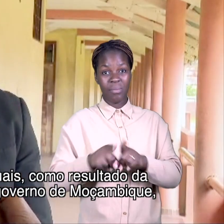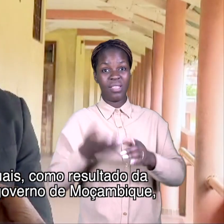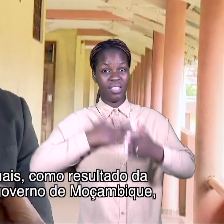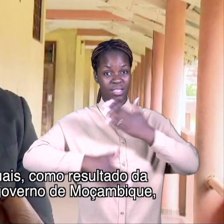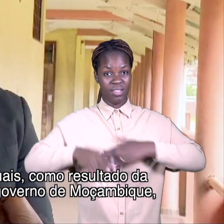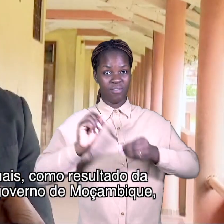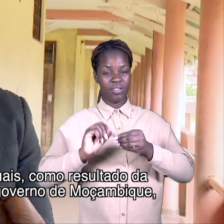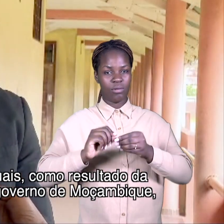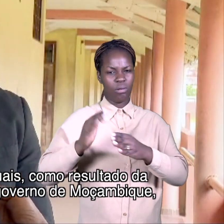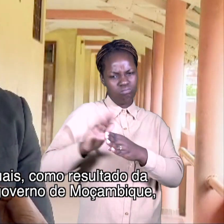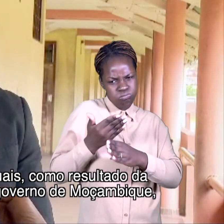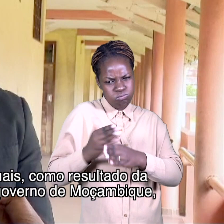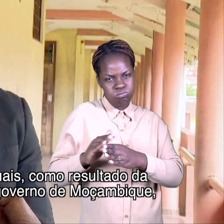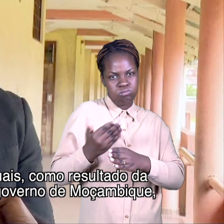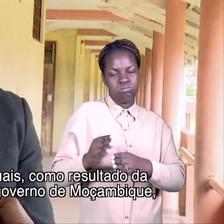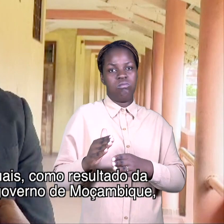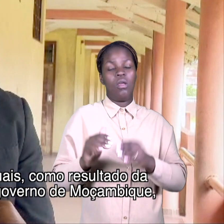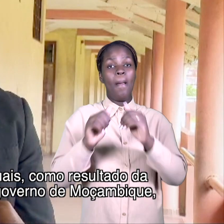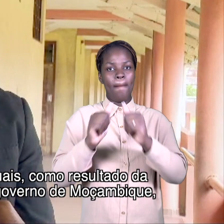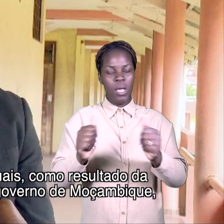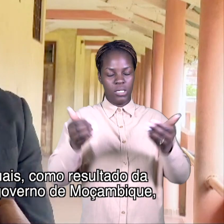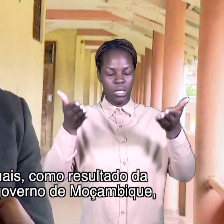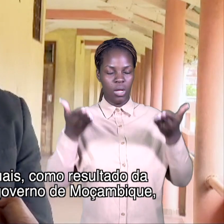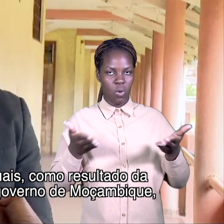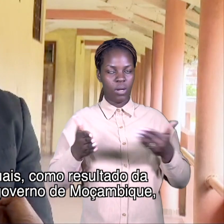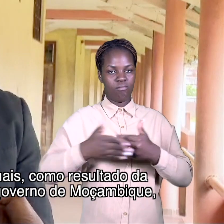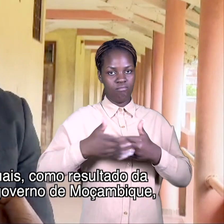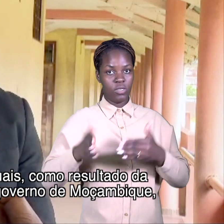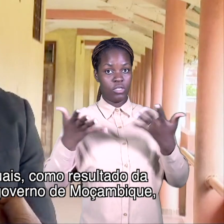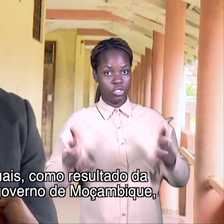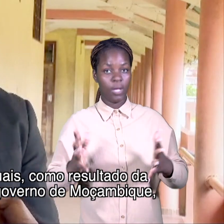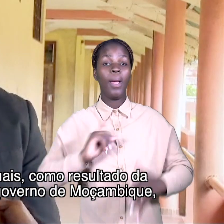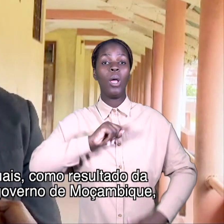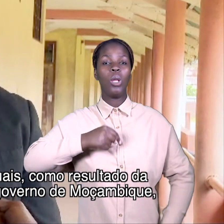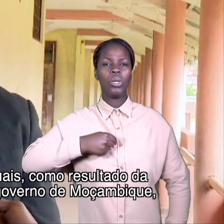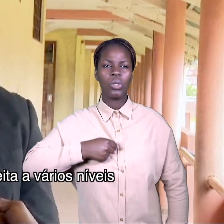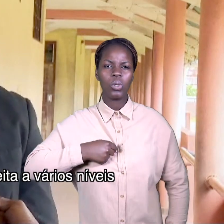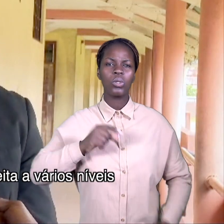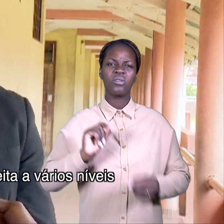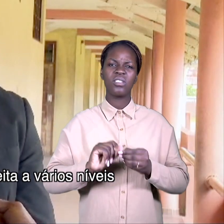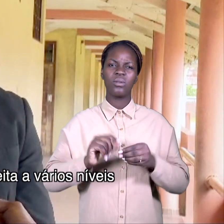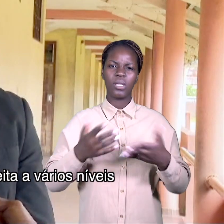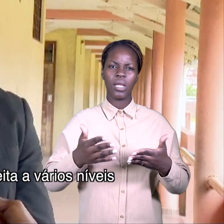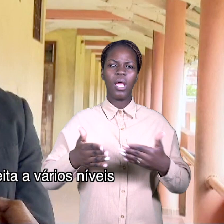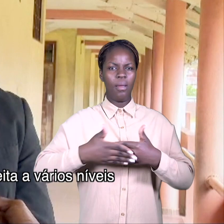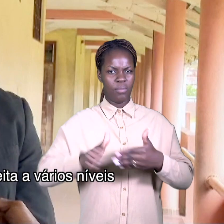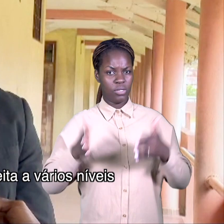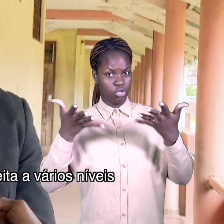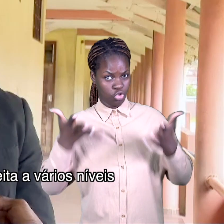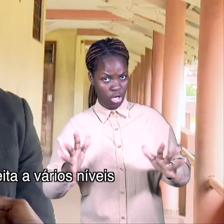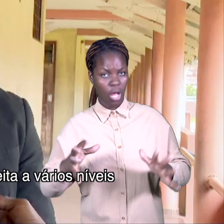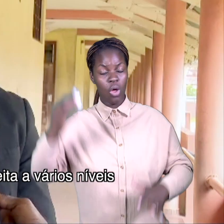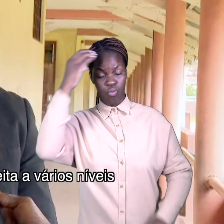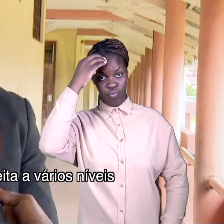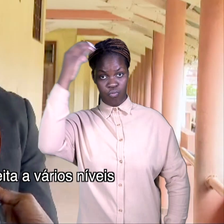Visuais, como resultado da intervenção do nosso governo, portanto, do governo de Moçambique, intervenção esta que